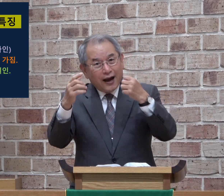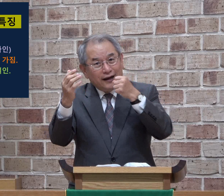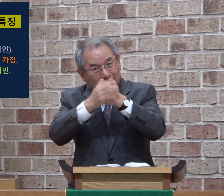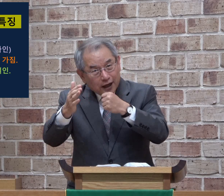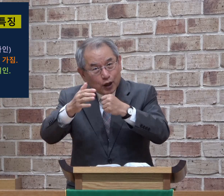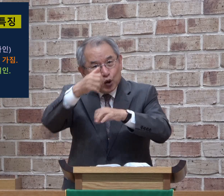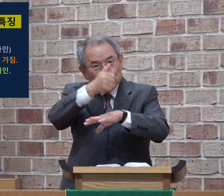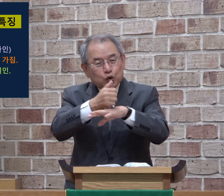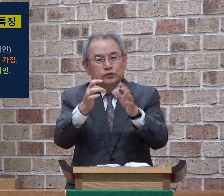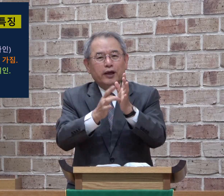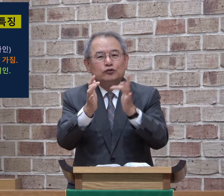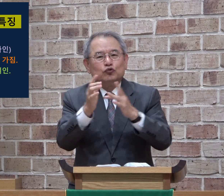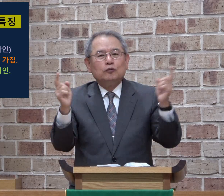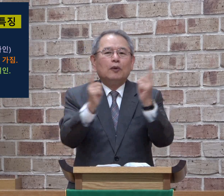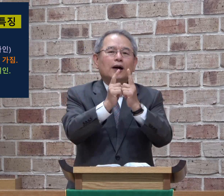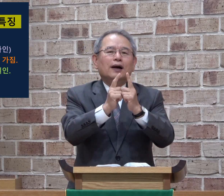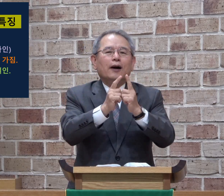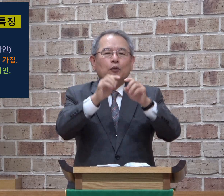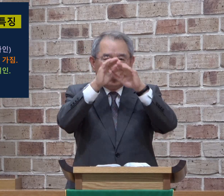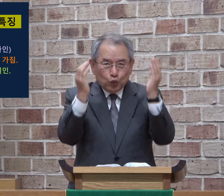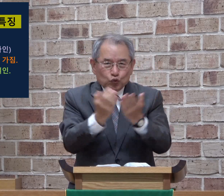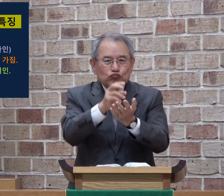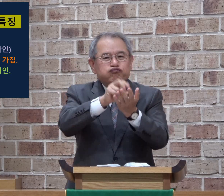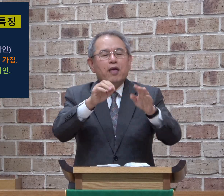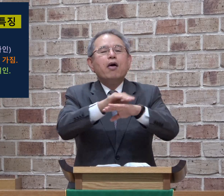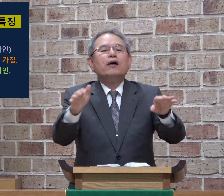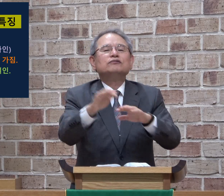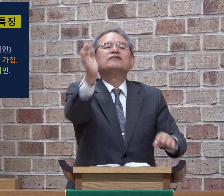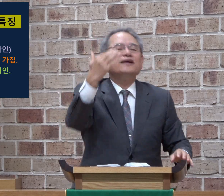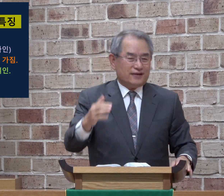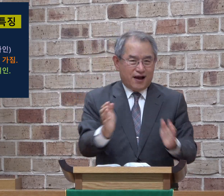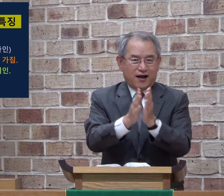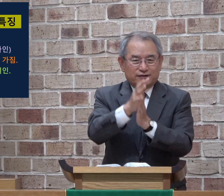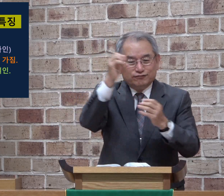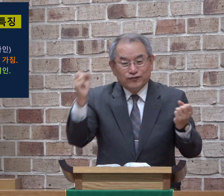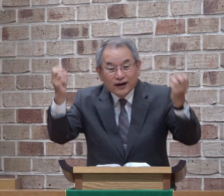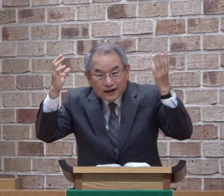보통 여자가 아니었기 때문에 예수님을 만나고 모든 문제가 해결되었습니다.